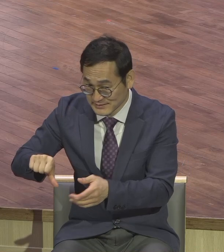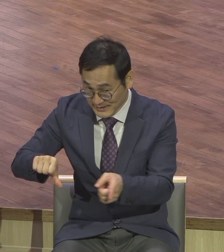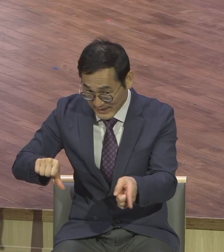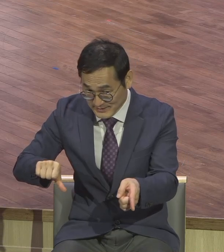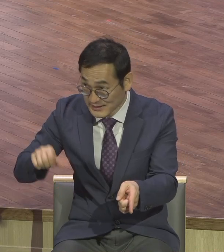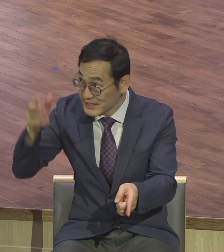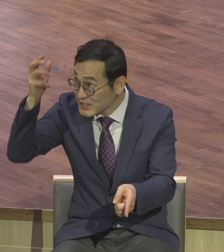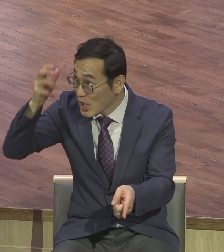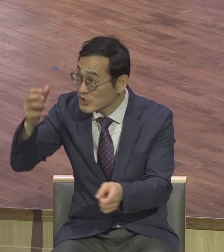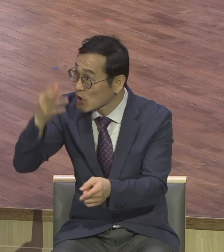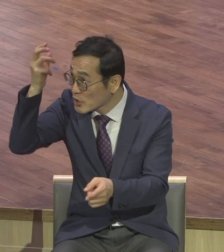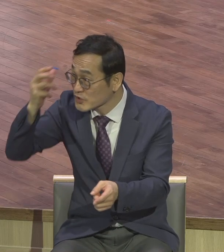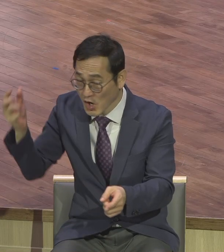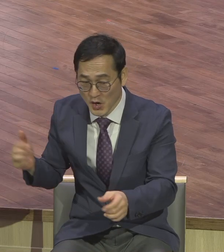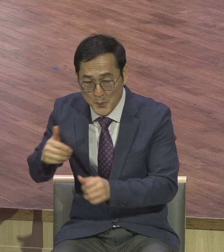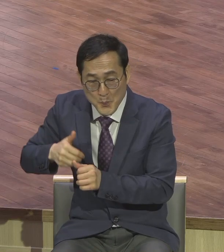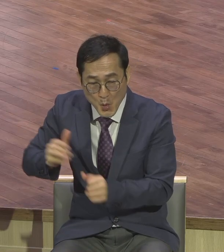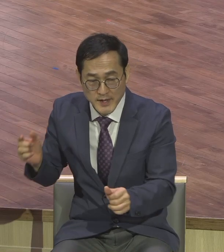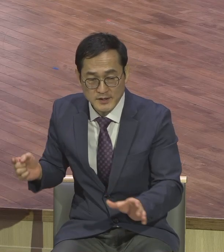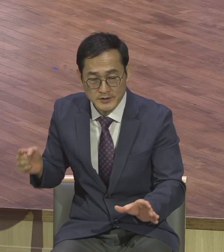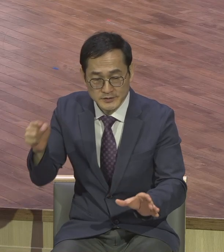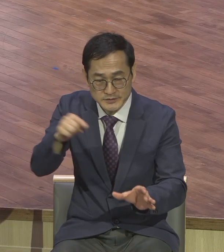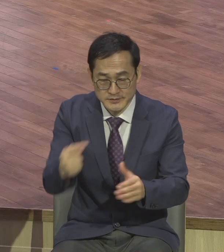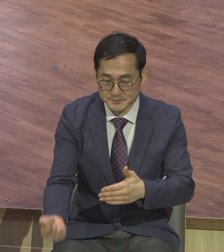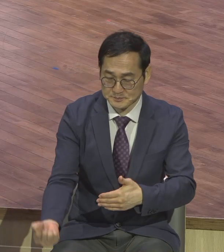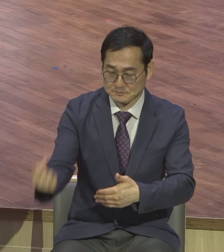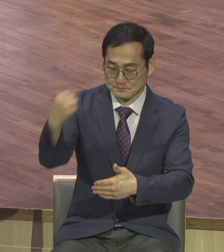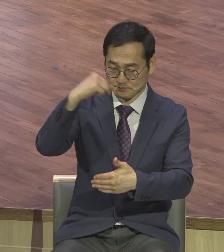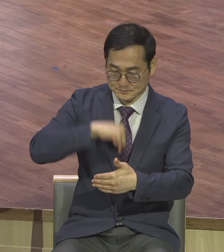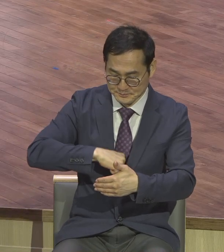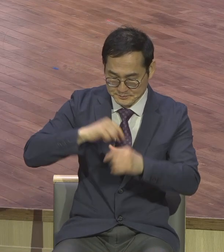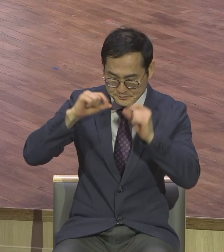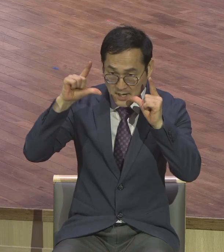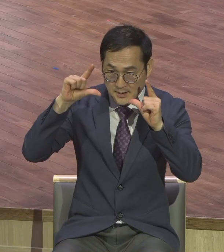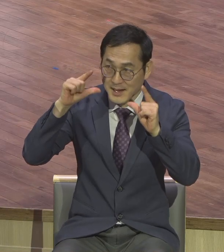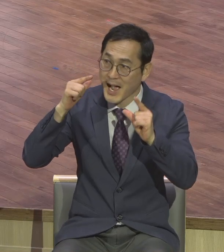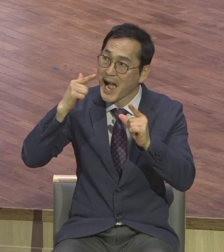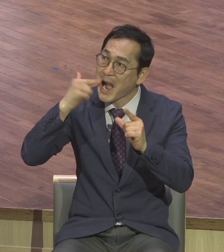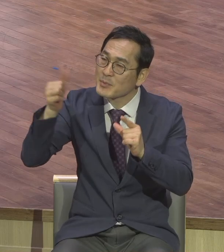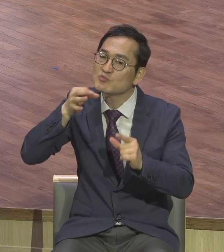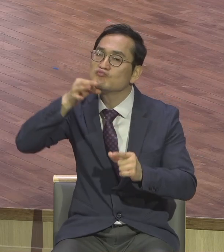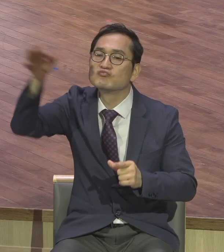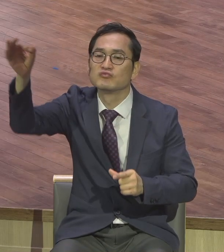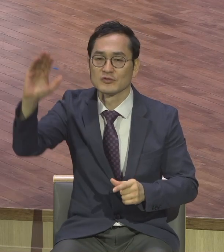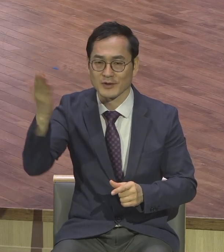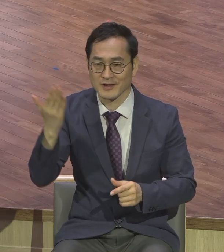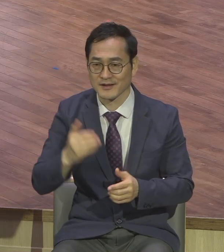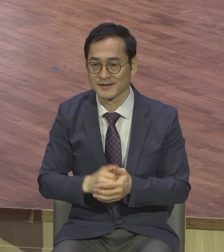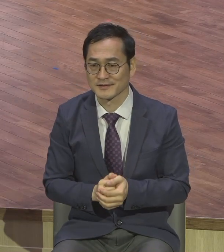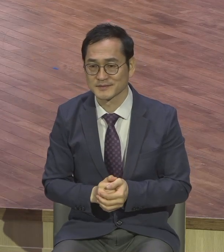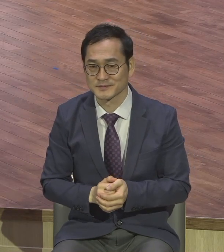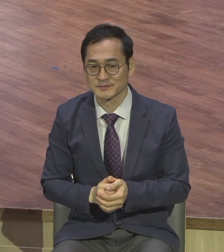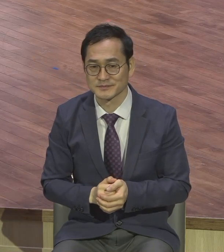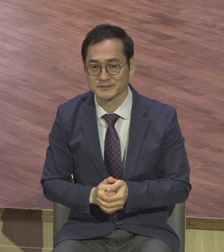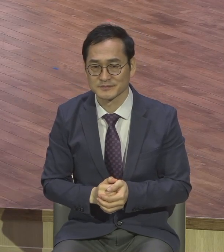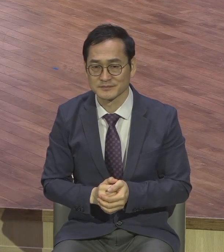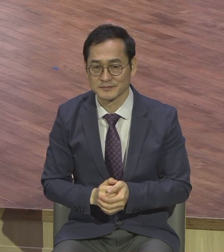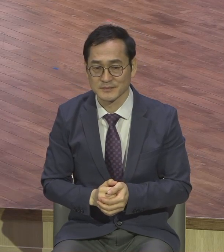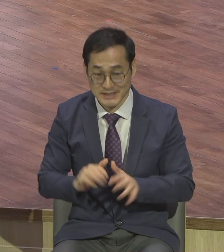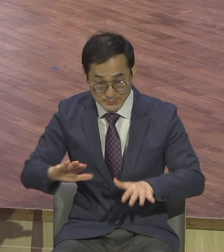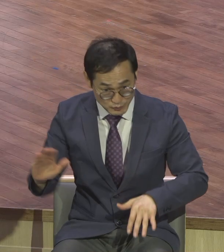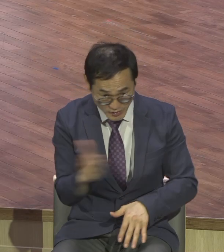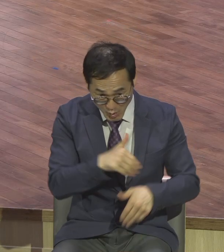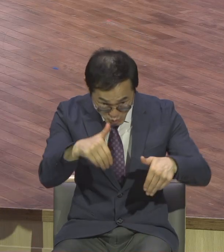가운데 보내사 아빠 아버지라 부르게 하셨느니라. 그러므로 너가 이후로는 종이 아니요